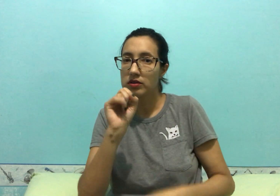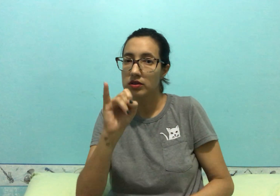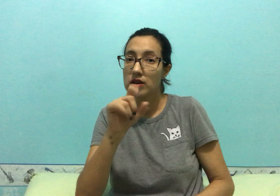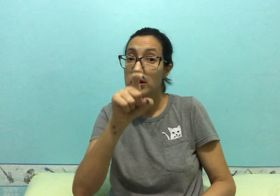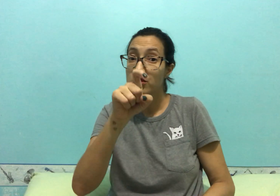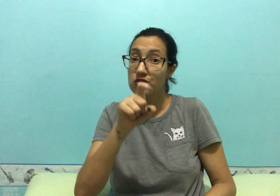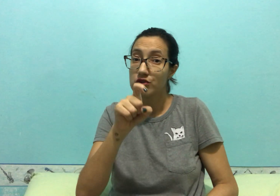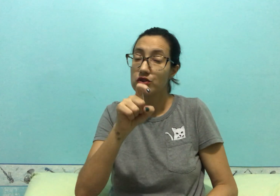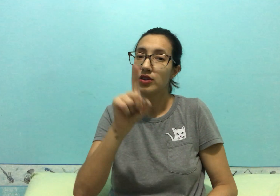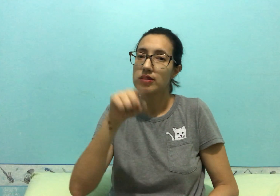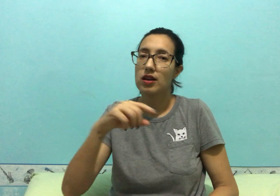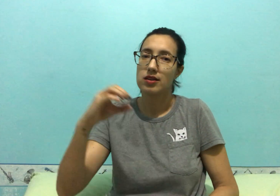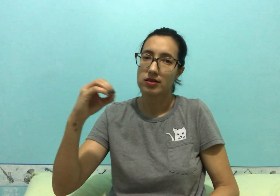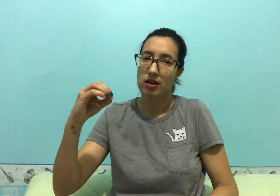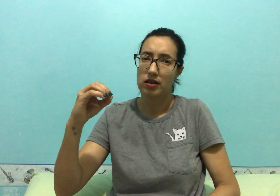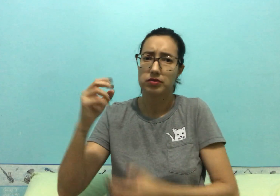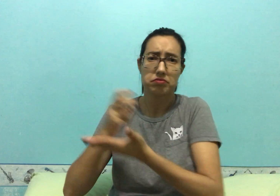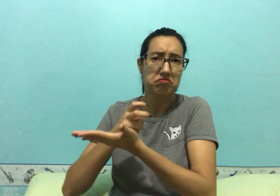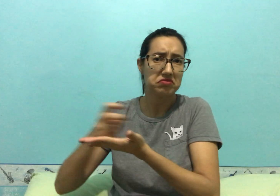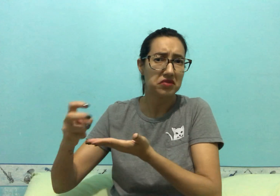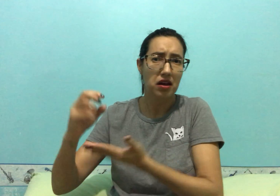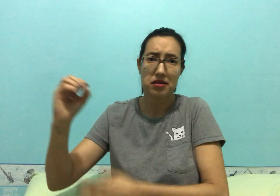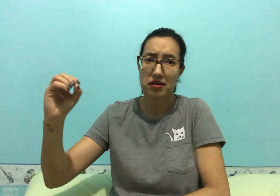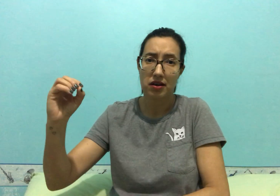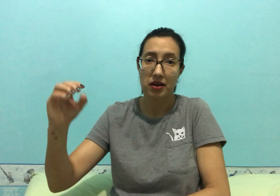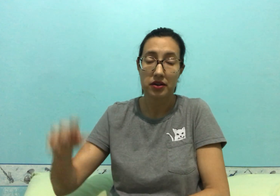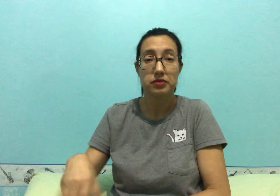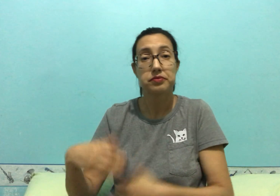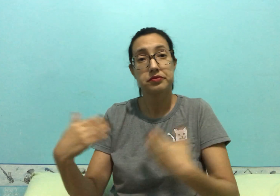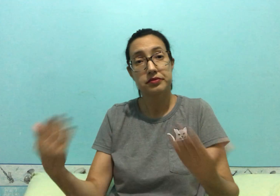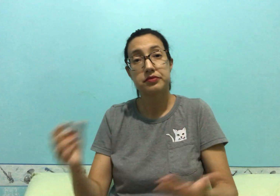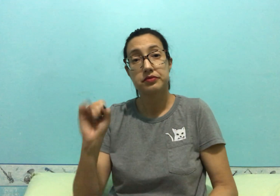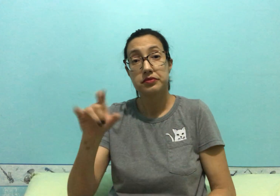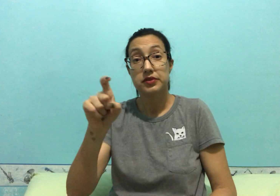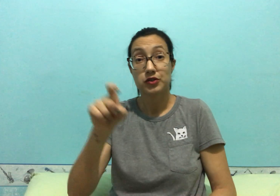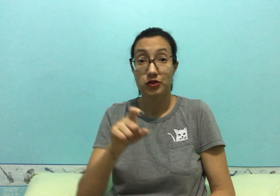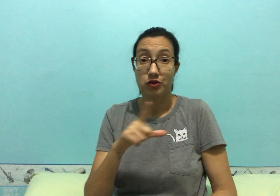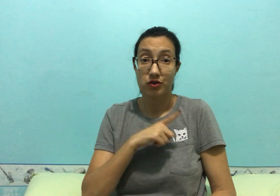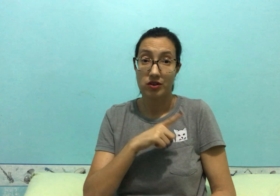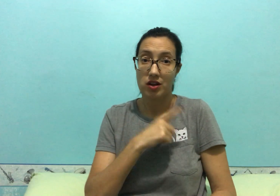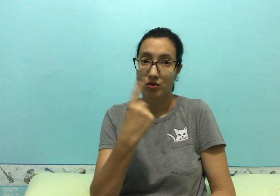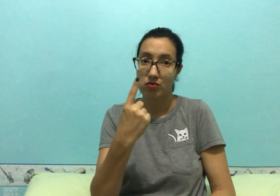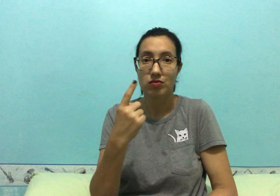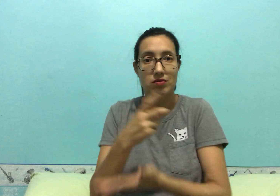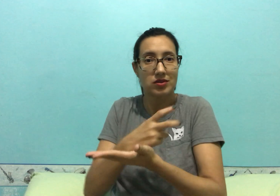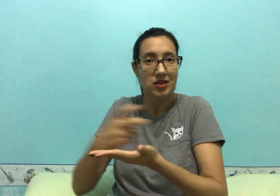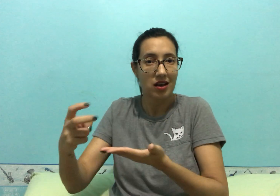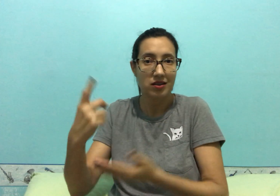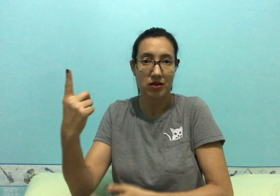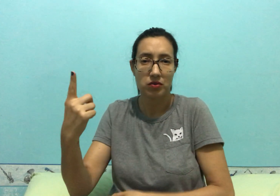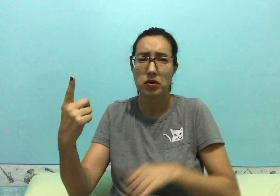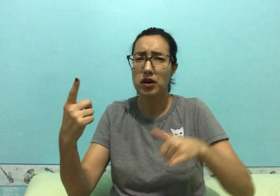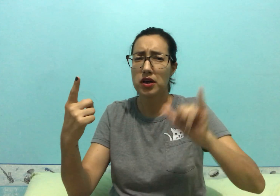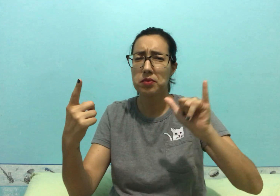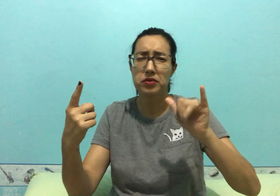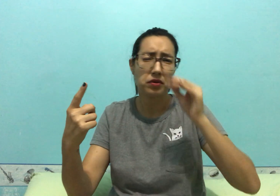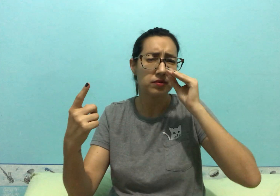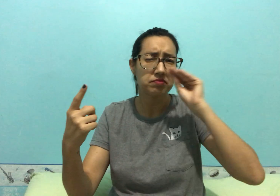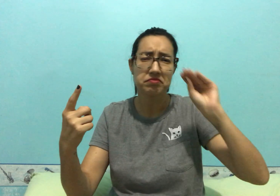sai 0. E se o x for 1, sai 1. Ou seja, o y aqui não interessa. Quem vai determinar a saída